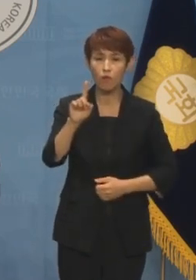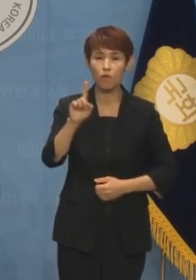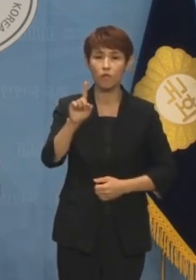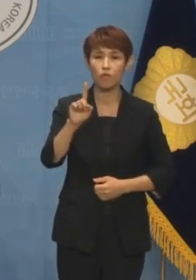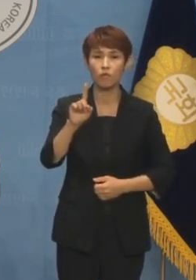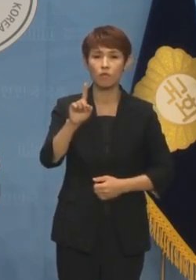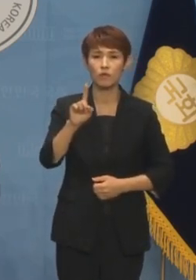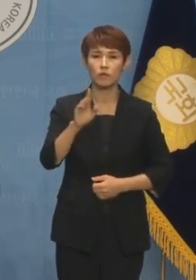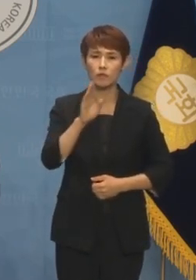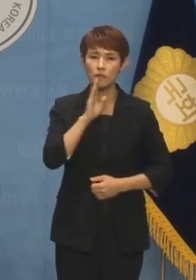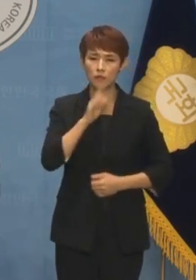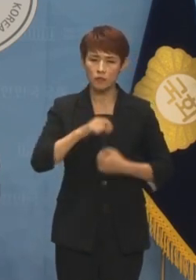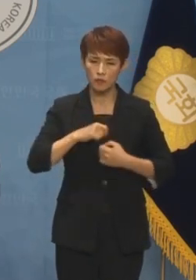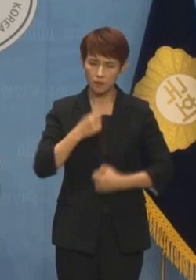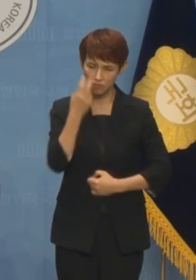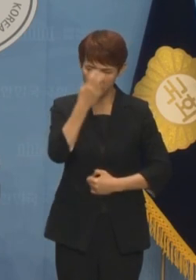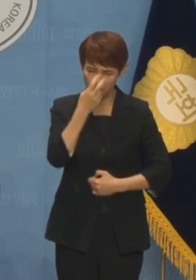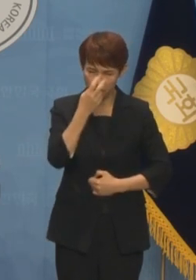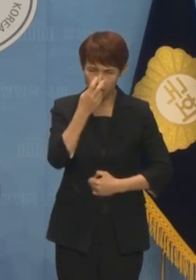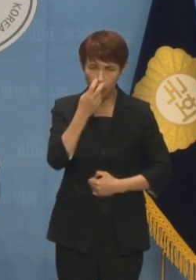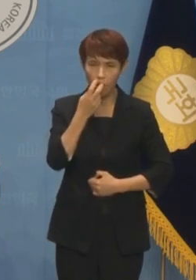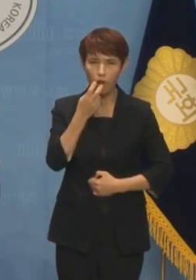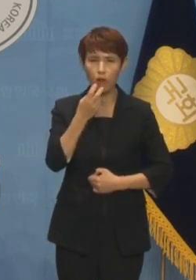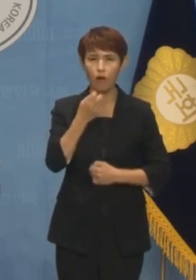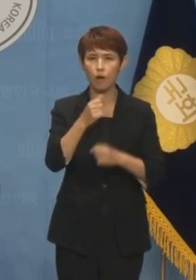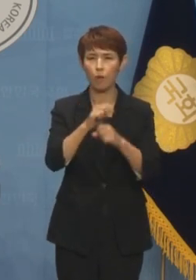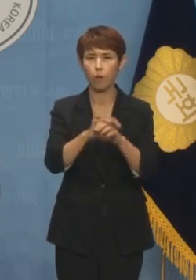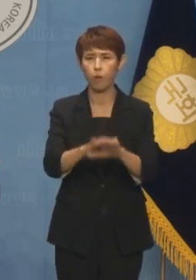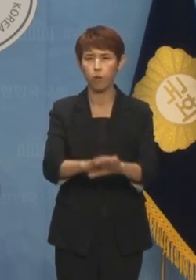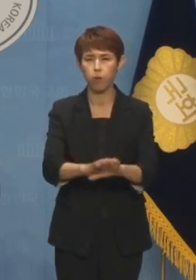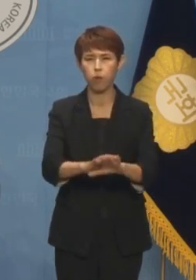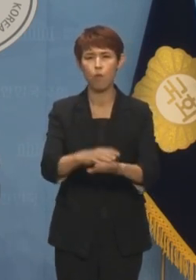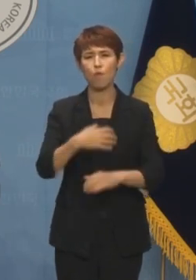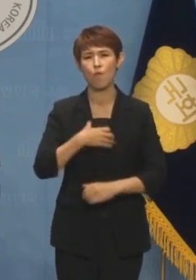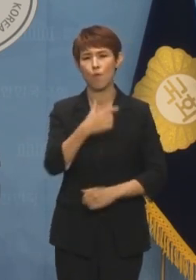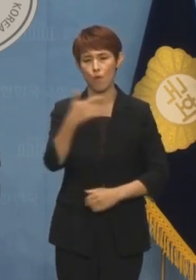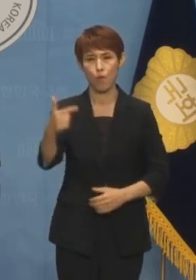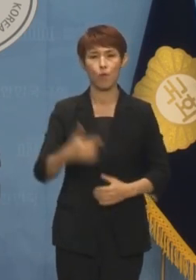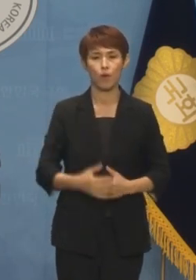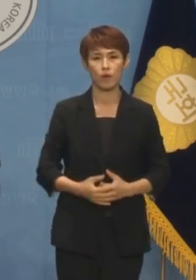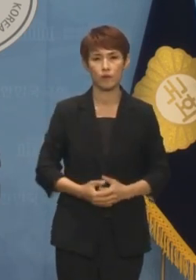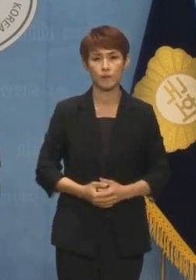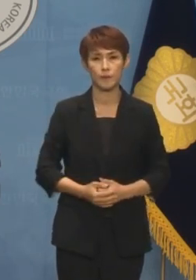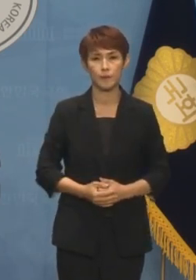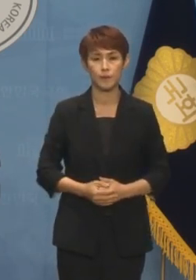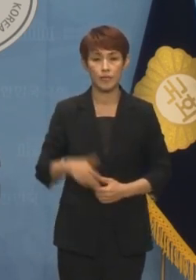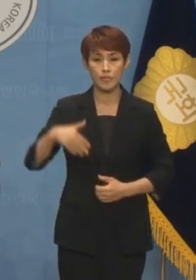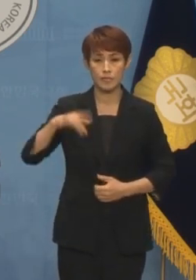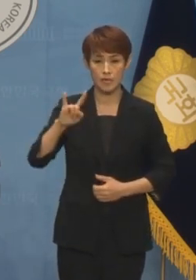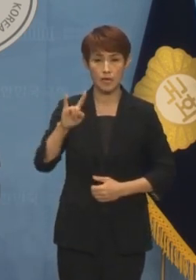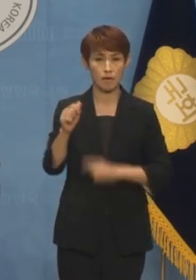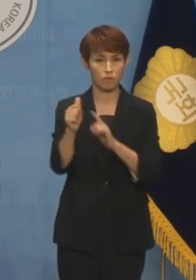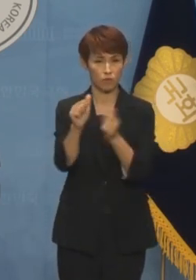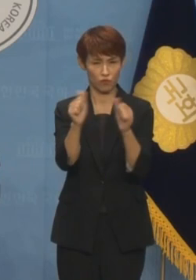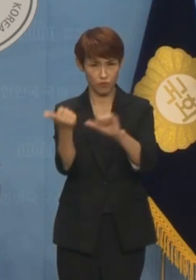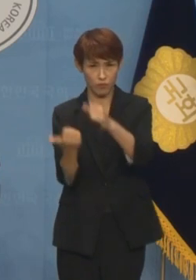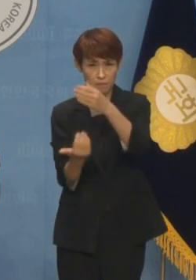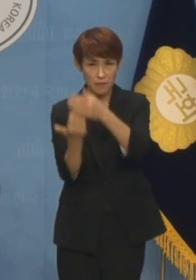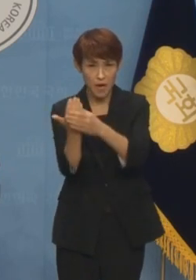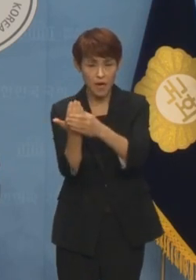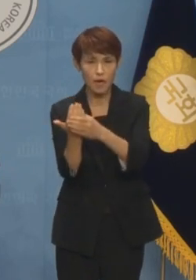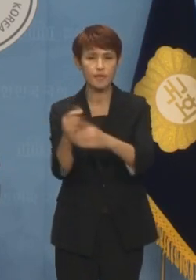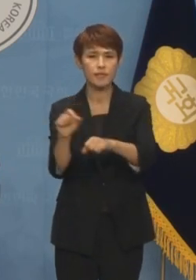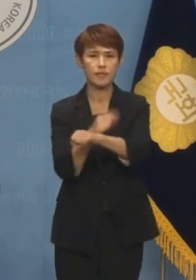갈수록 진실은 덮어질 가능성이 높습니다. 그래서 최상병 사건은 특검이